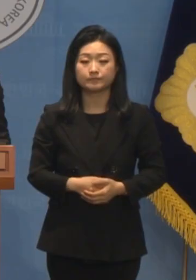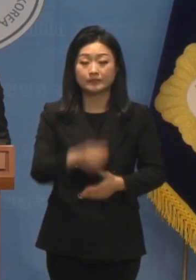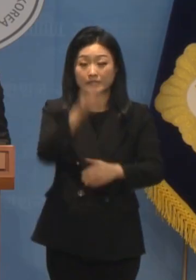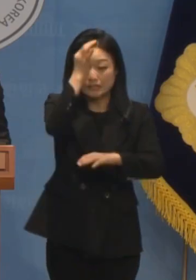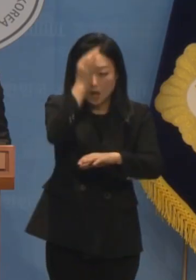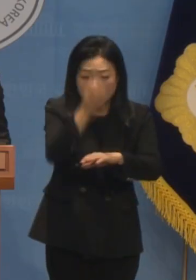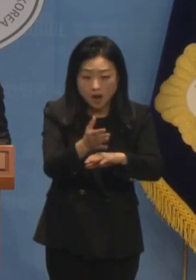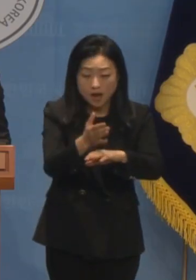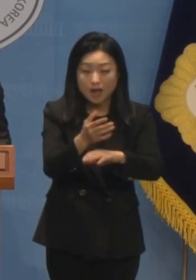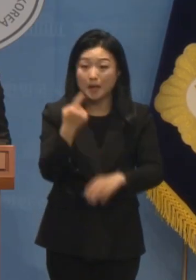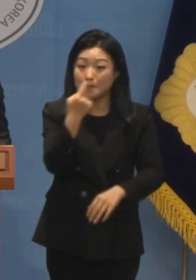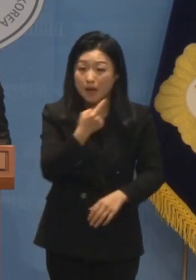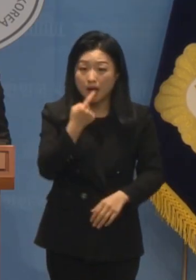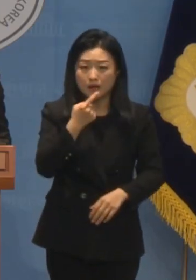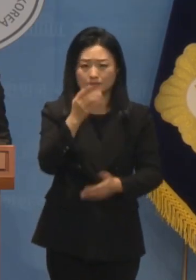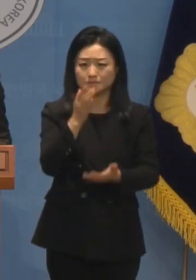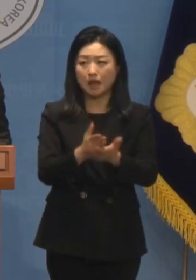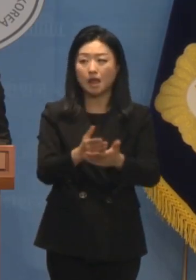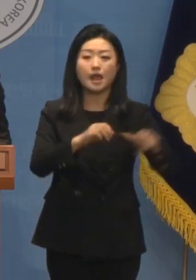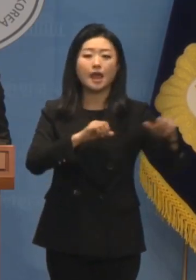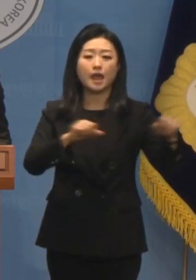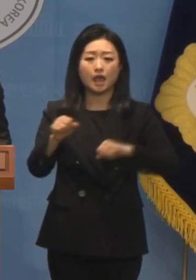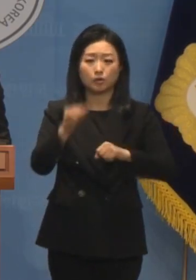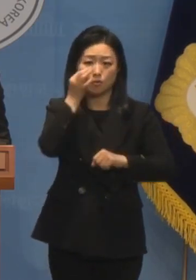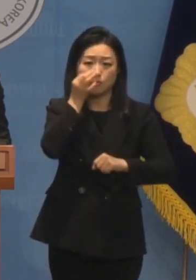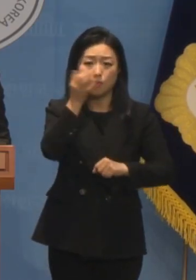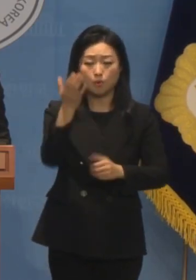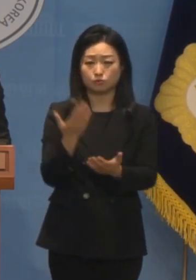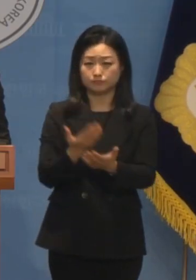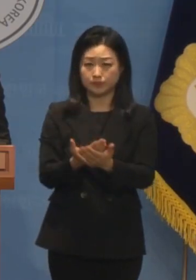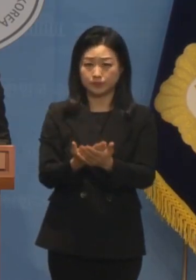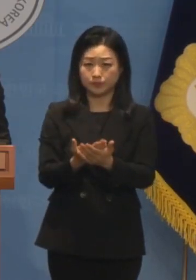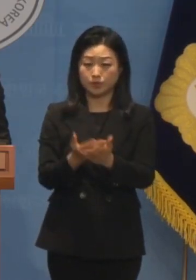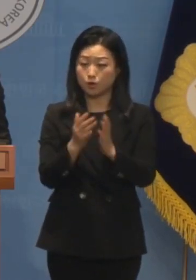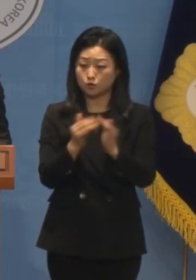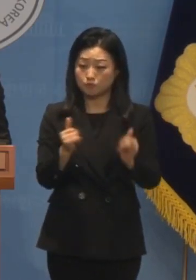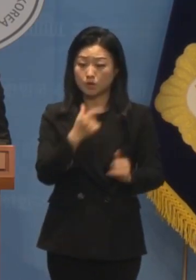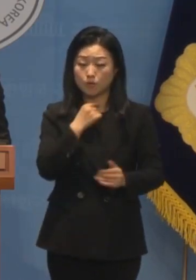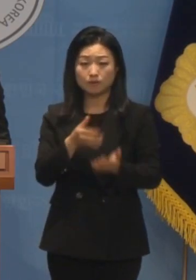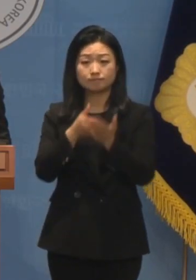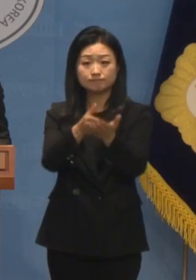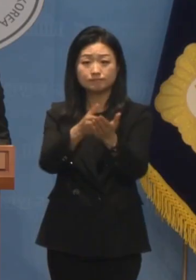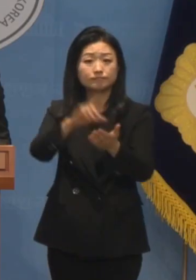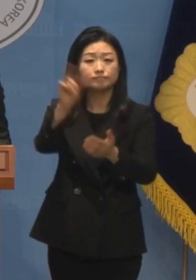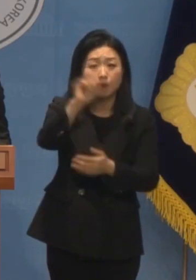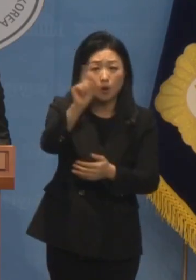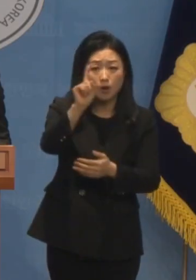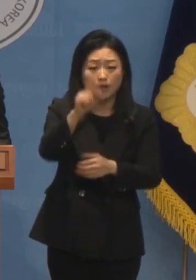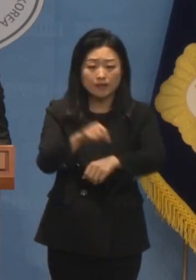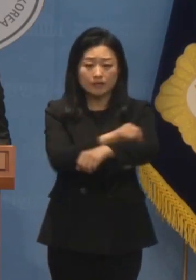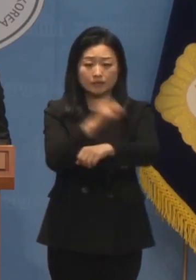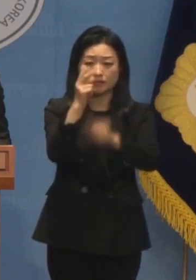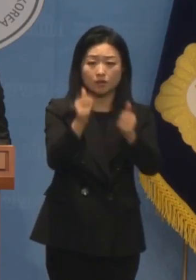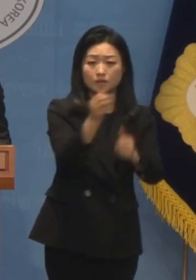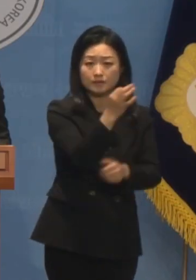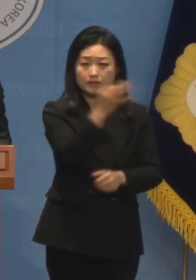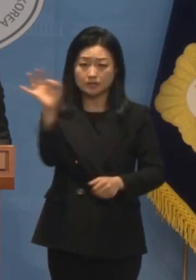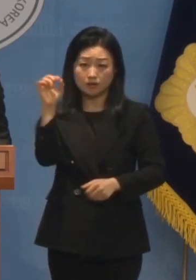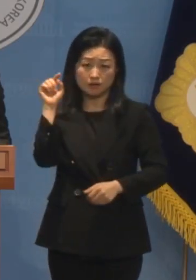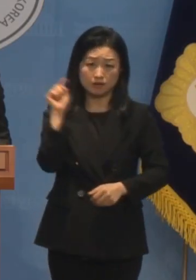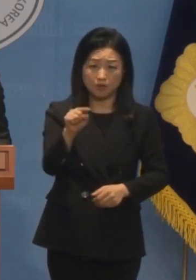사과는 말이 아닌 행동으로 해야 합니다. 지금 국민께서 요구하는 행동은 특검